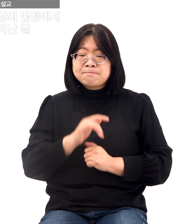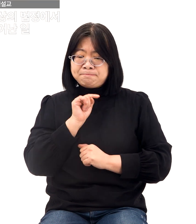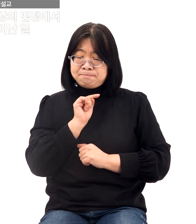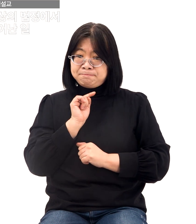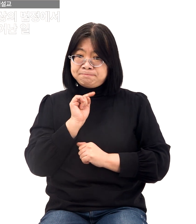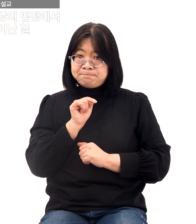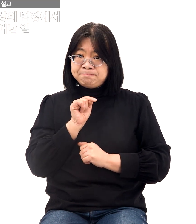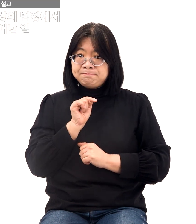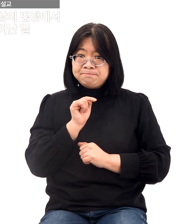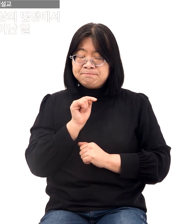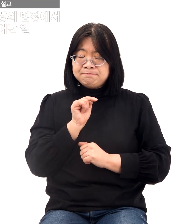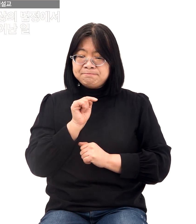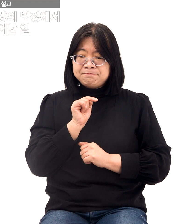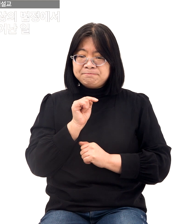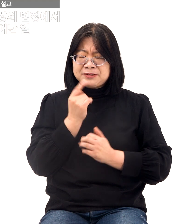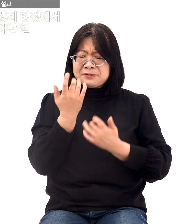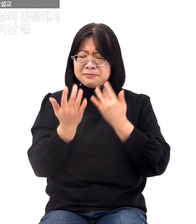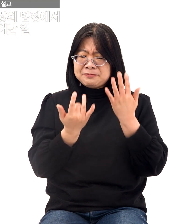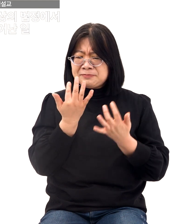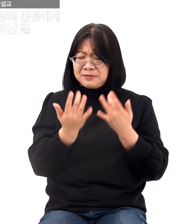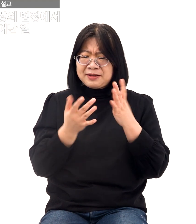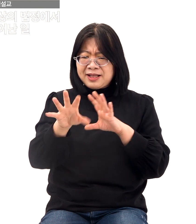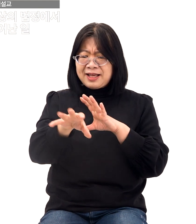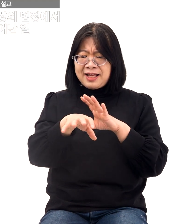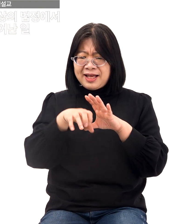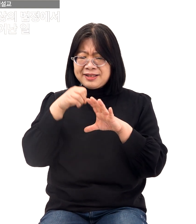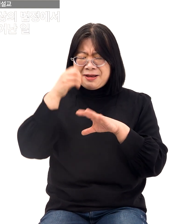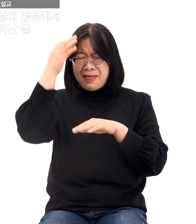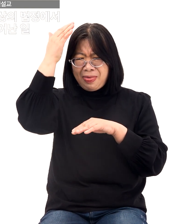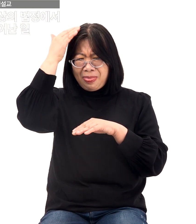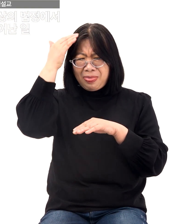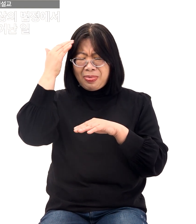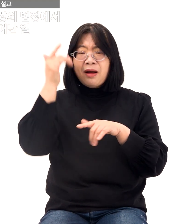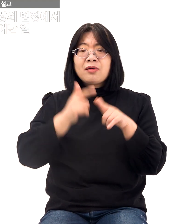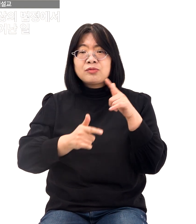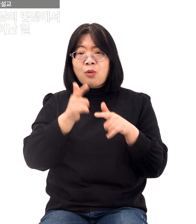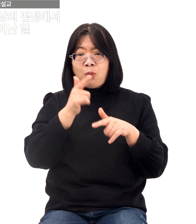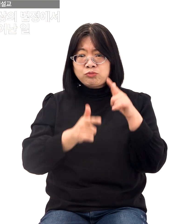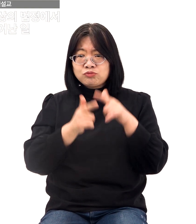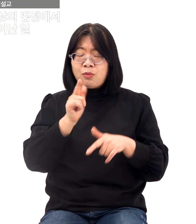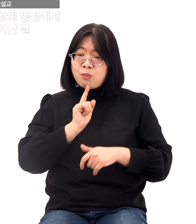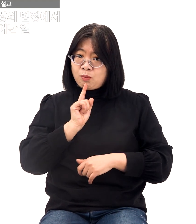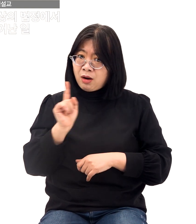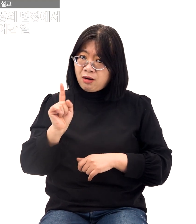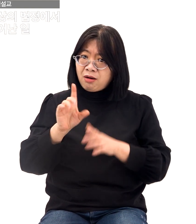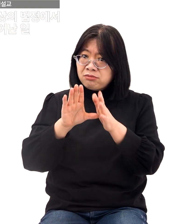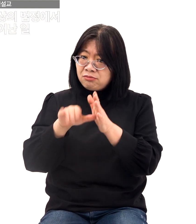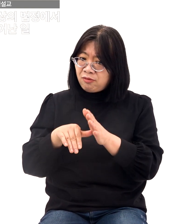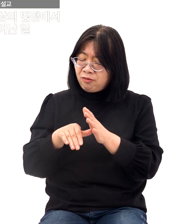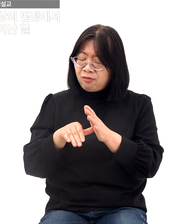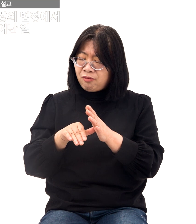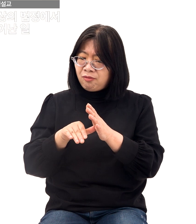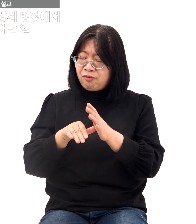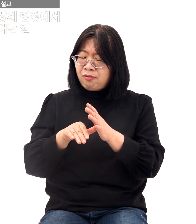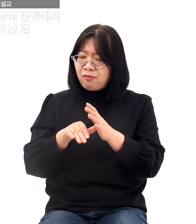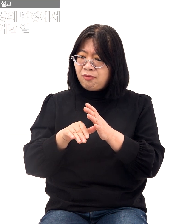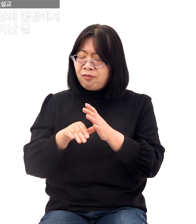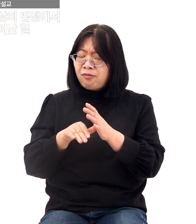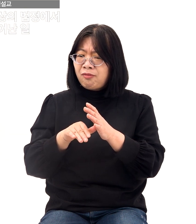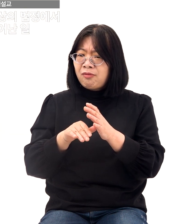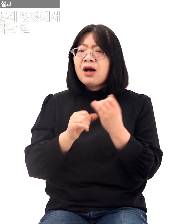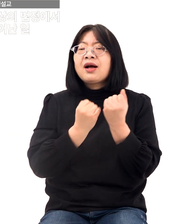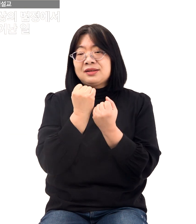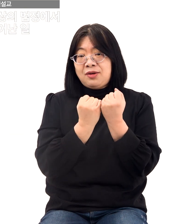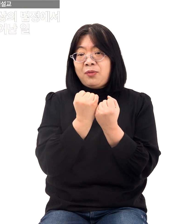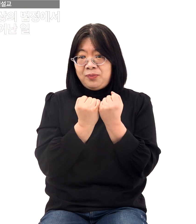이는 불에서 꺼낸 거슬린 나무가 아니냐 하실 때, 이게 무슨 얘기입니까? 자, 앞을